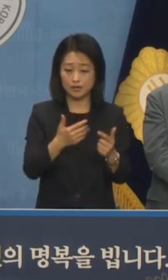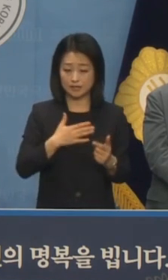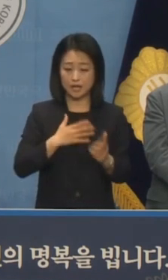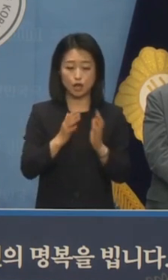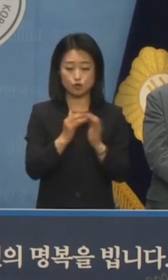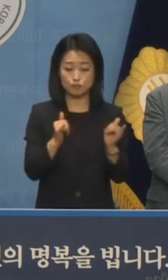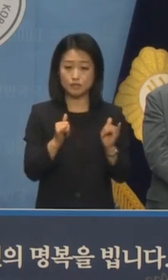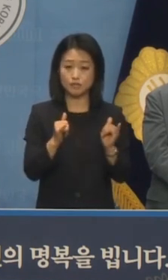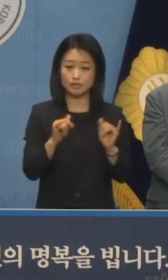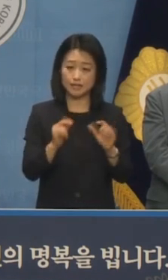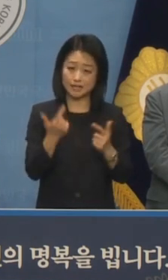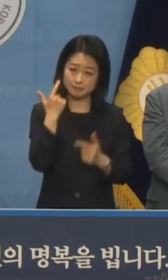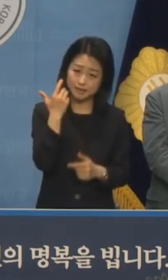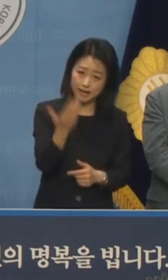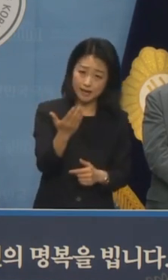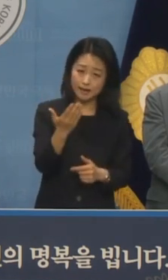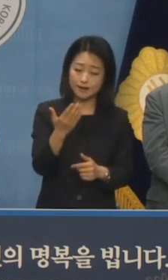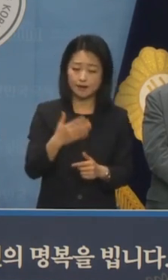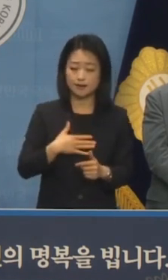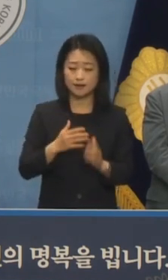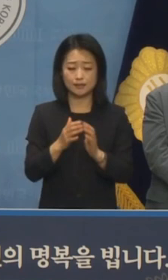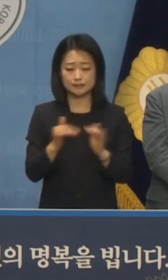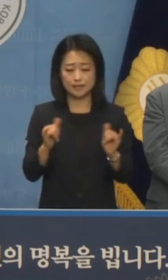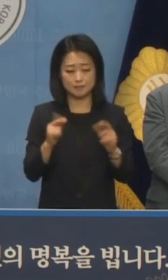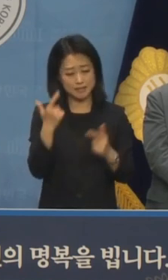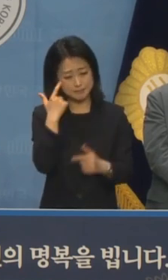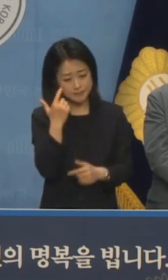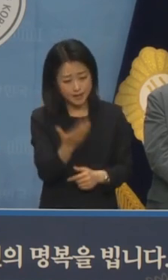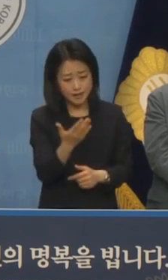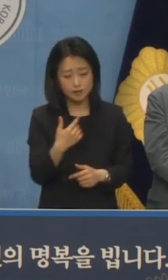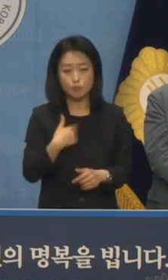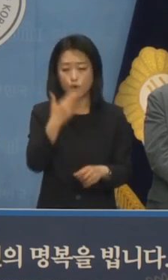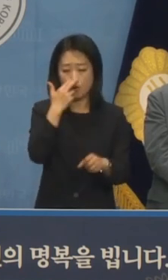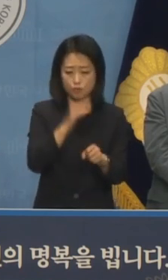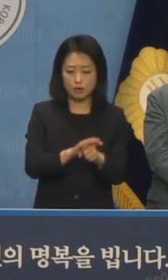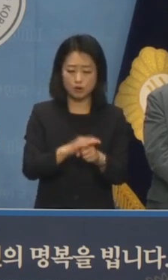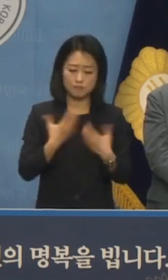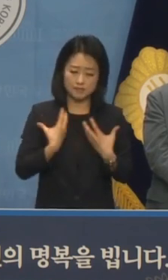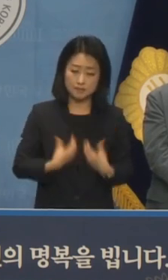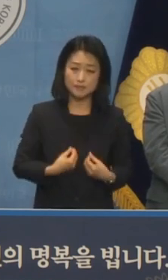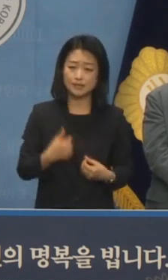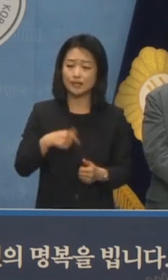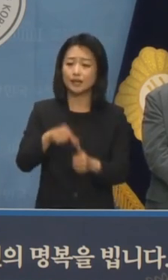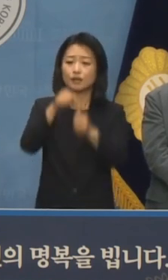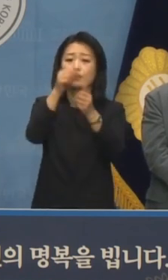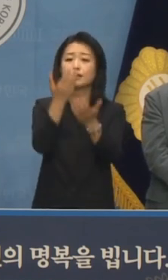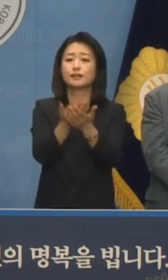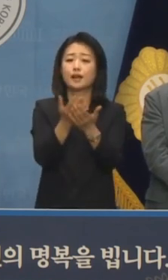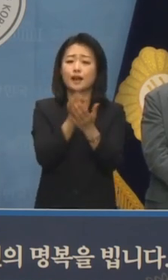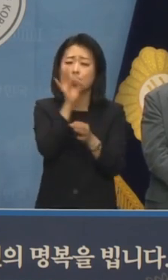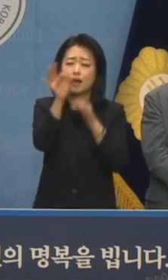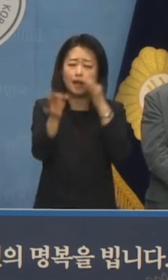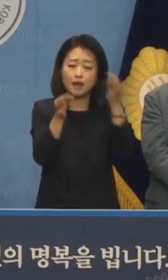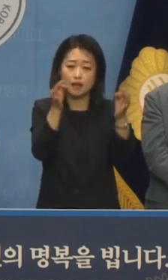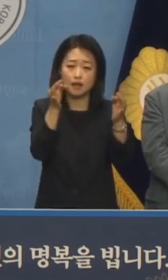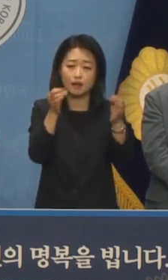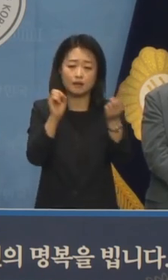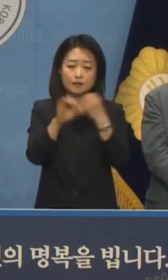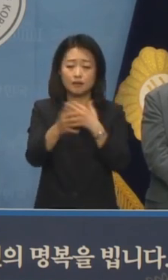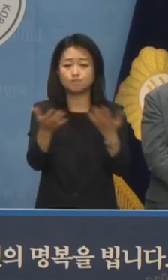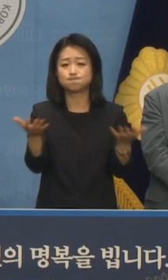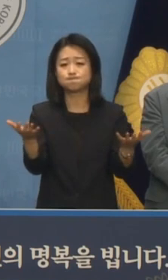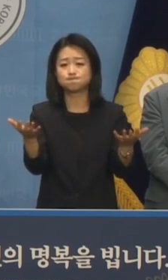사람도 아닙니까? 너무 억울하고 비참합니다. 살려달라 애원해도 들어주는 곳 하나